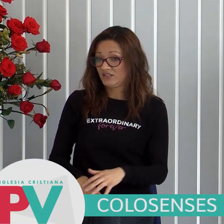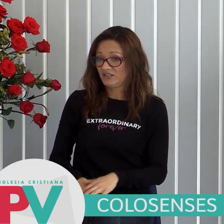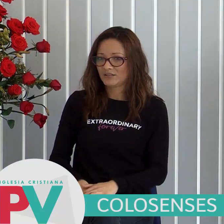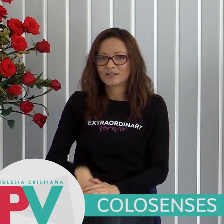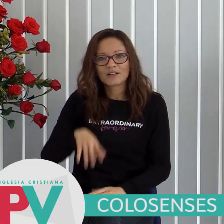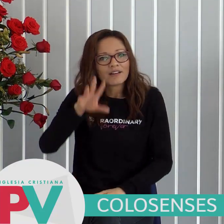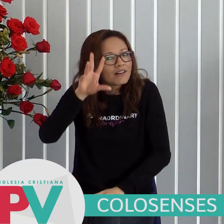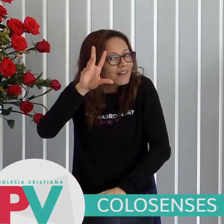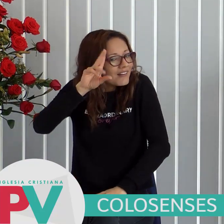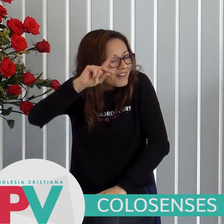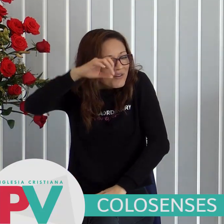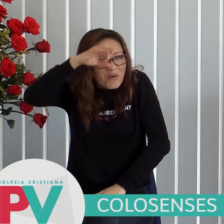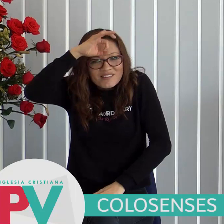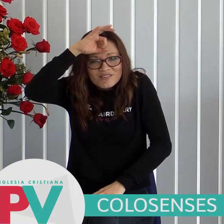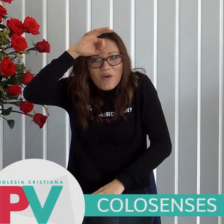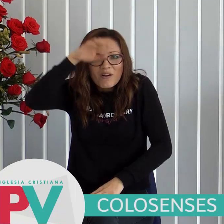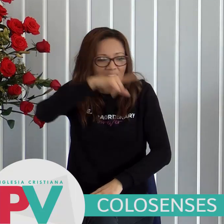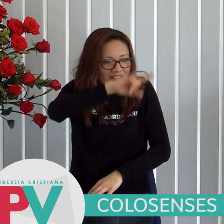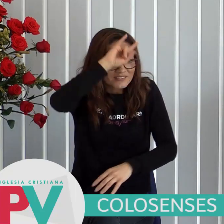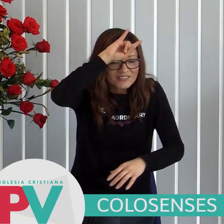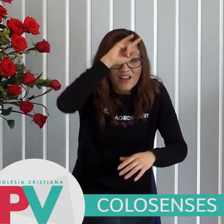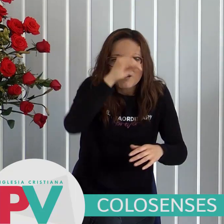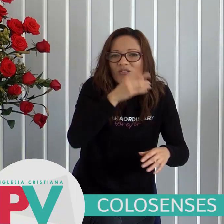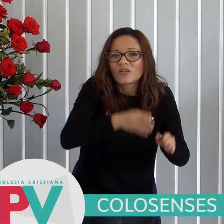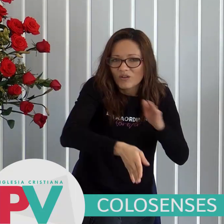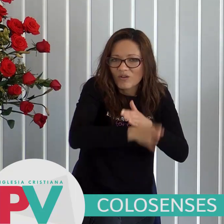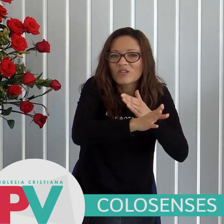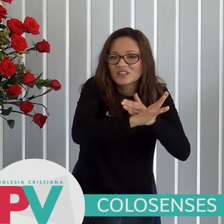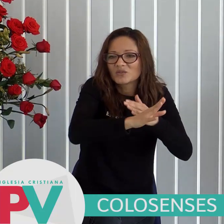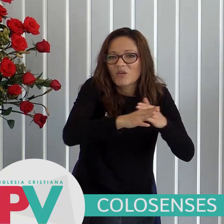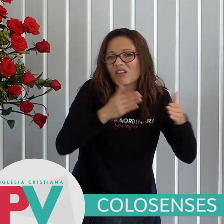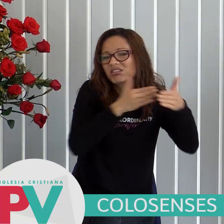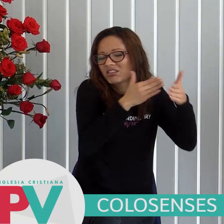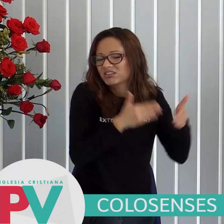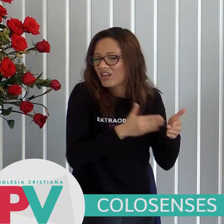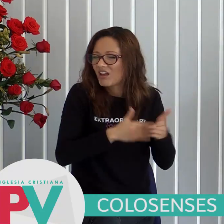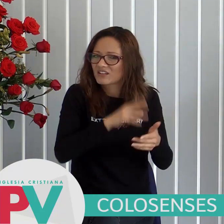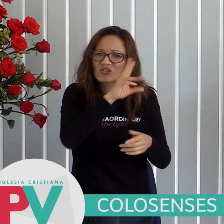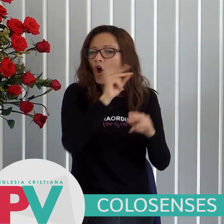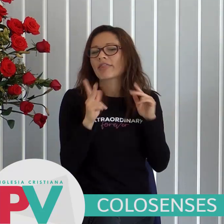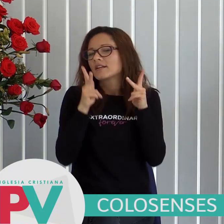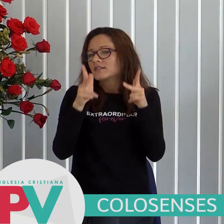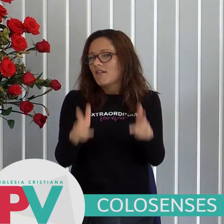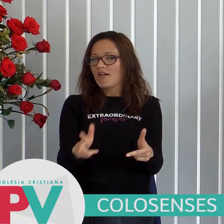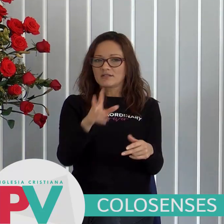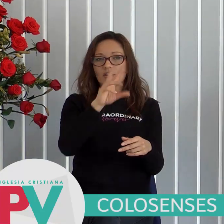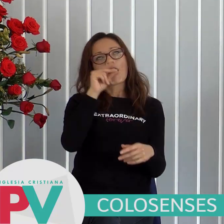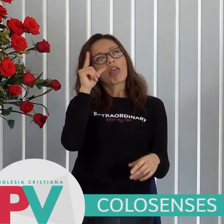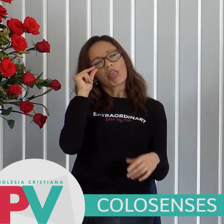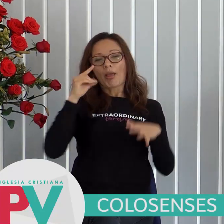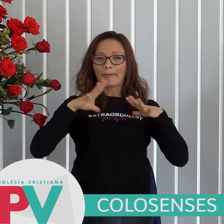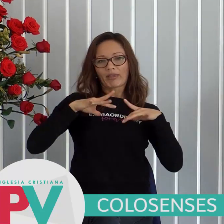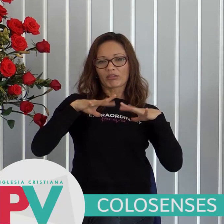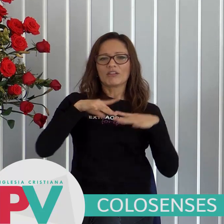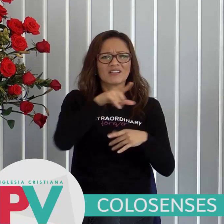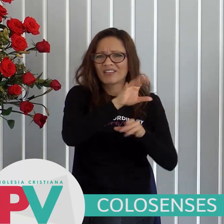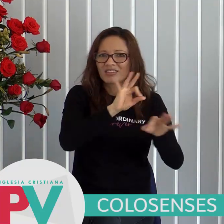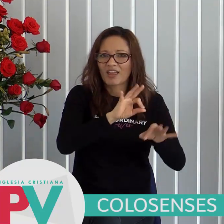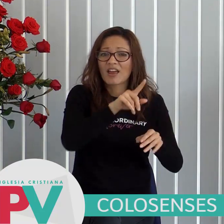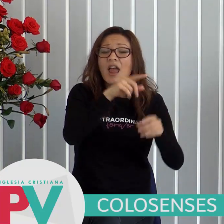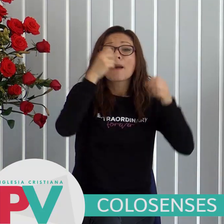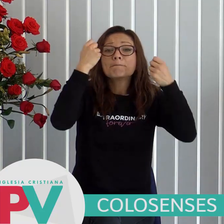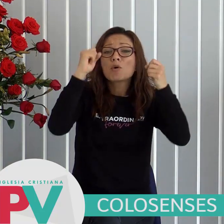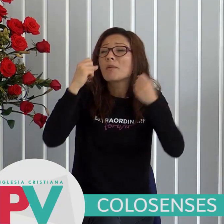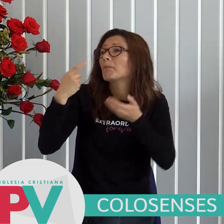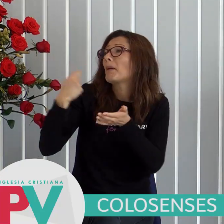No ignoramos sus maquinaciones, hermano. Satanás no descansa, no duerme, no pide vacaciones. Él no está preocupado